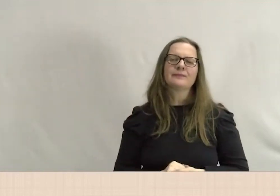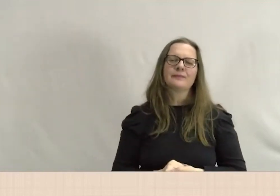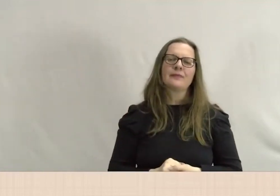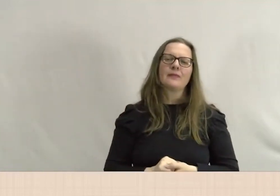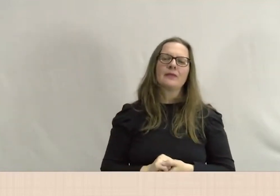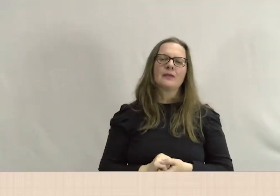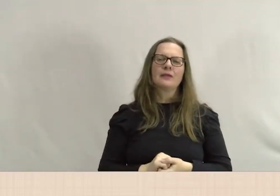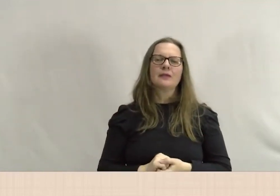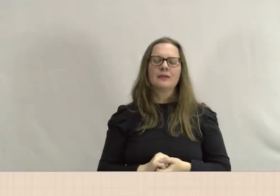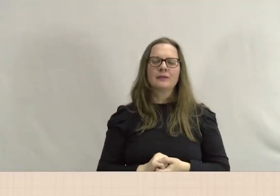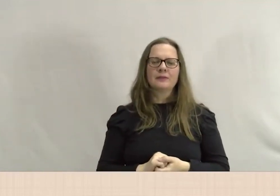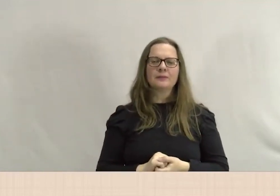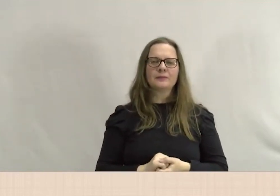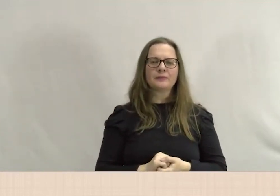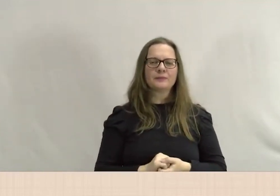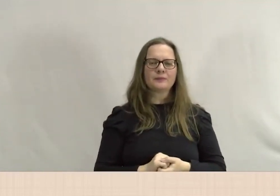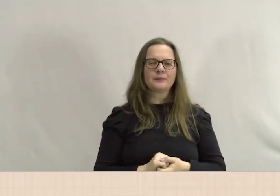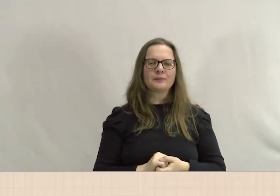Romanos capítulo 1. O